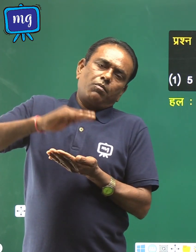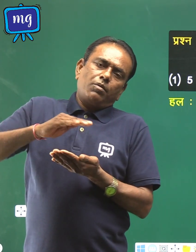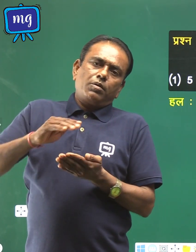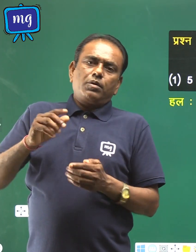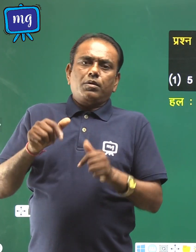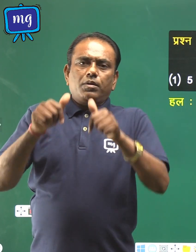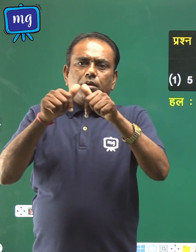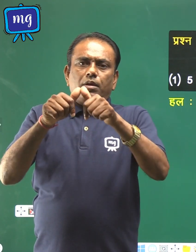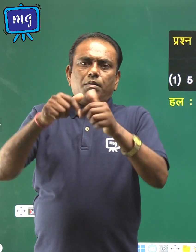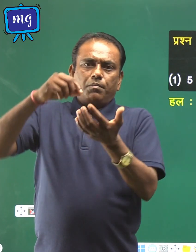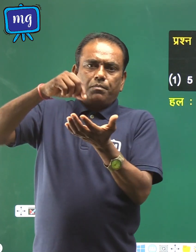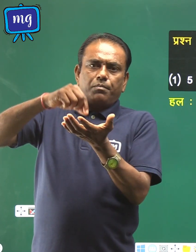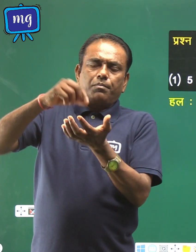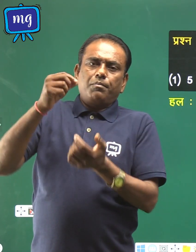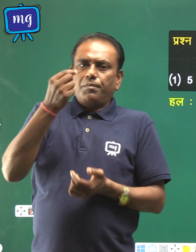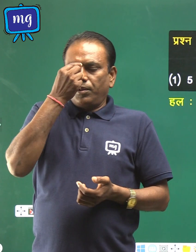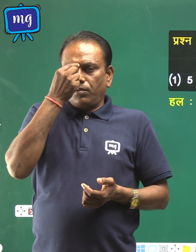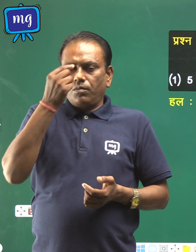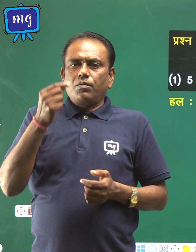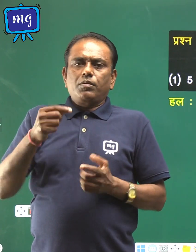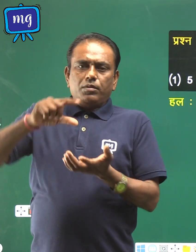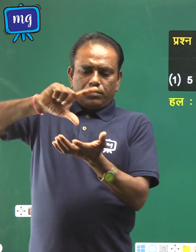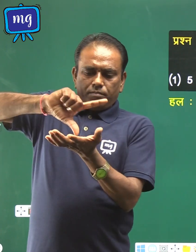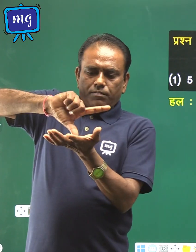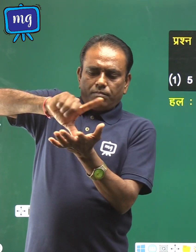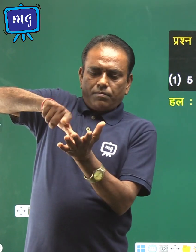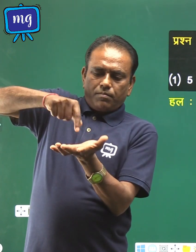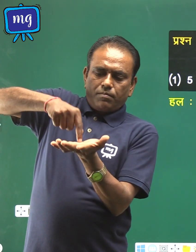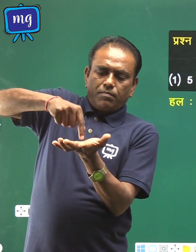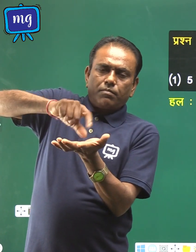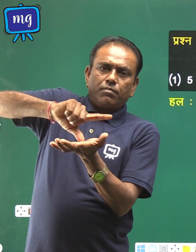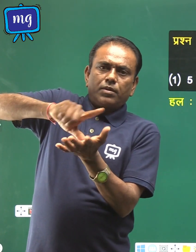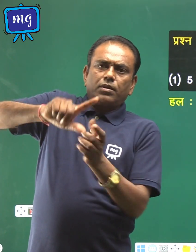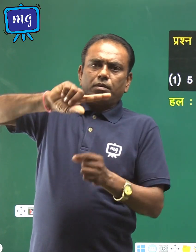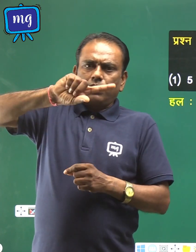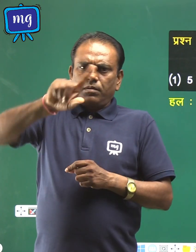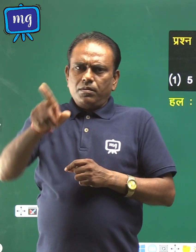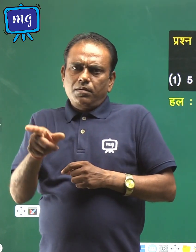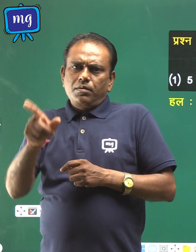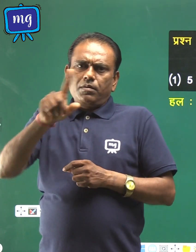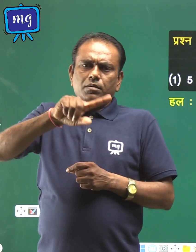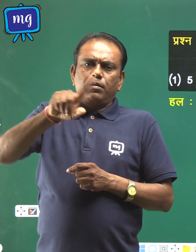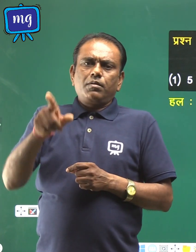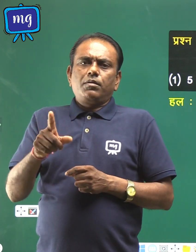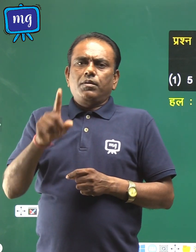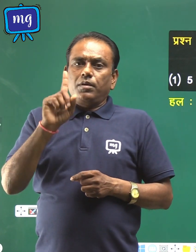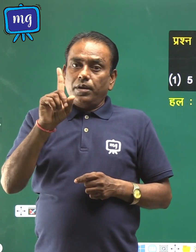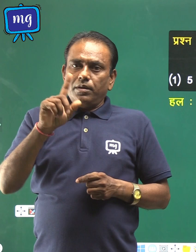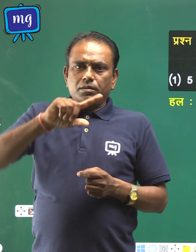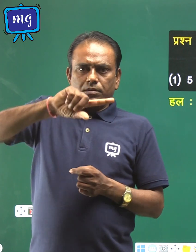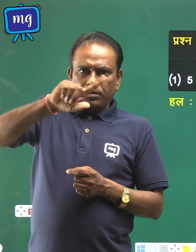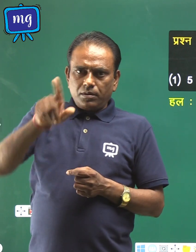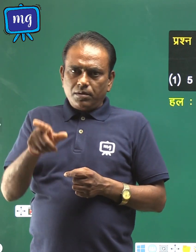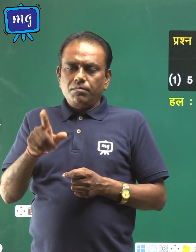A बिंदु पर नोक को रख के चाप काटेंगे। एक चाप ये काट